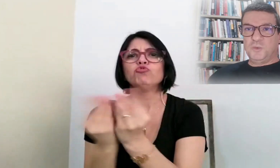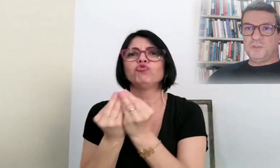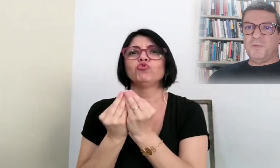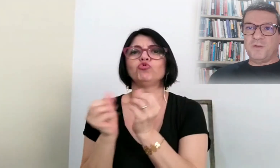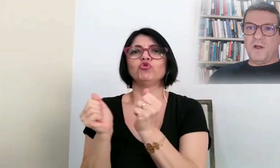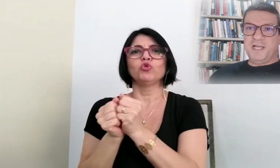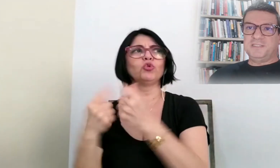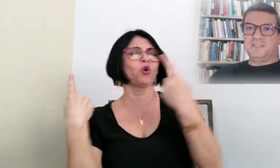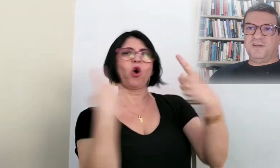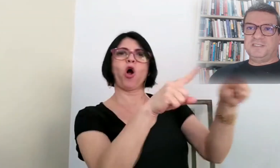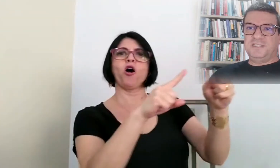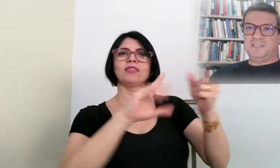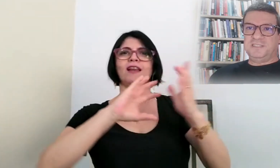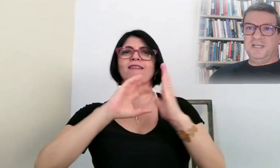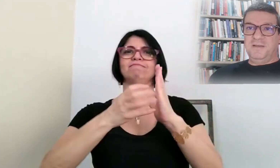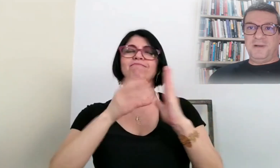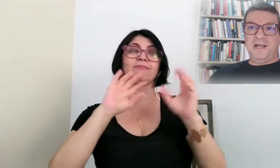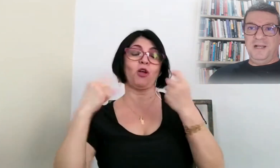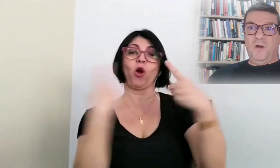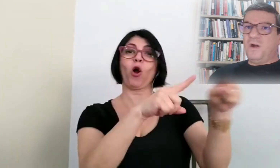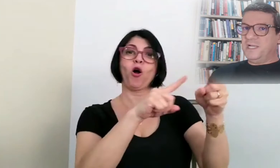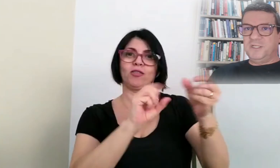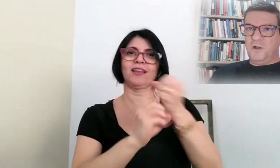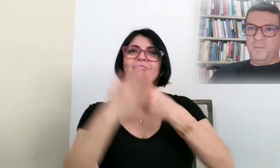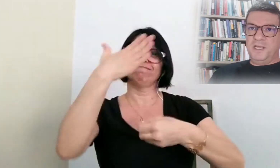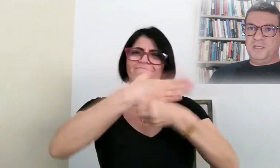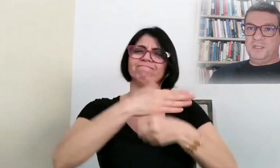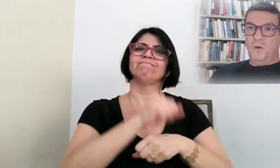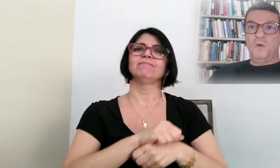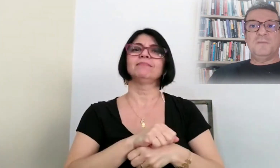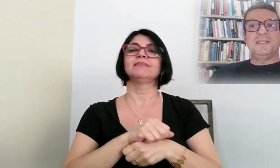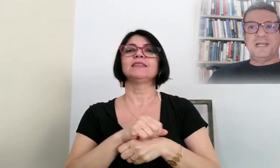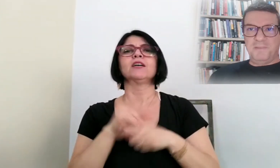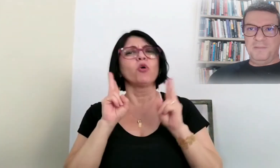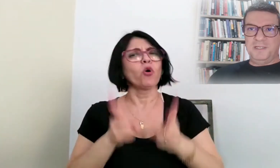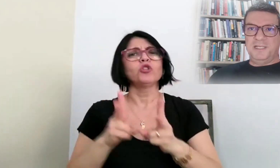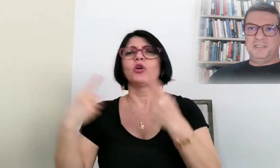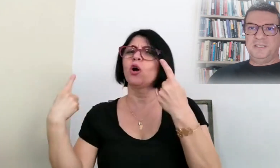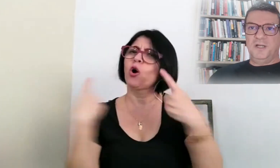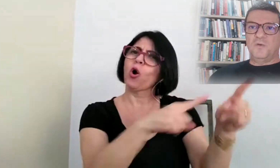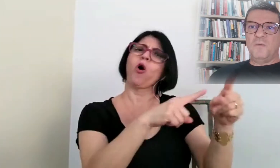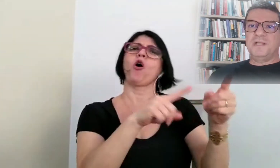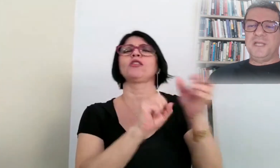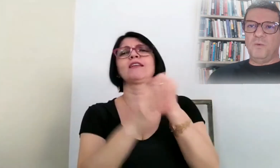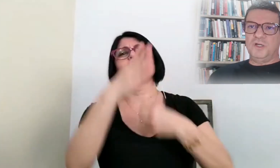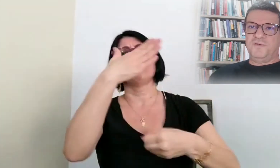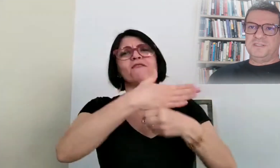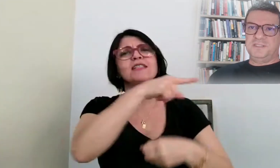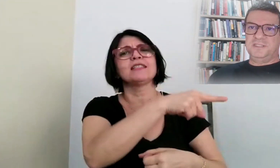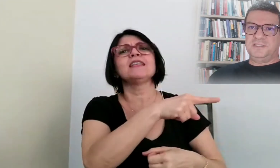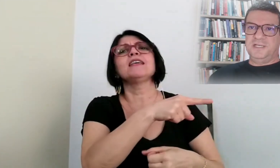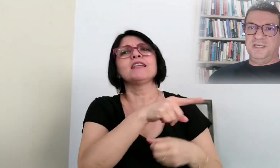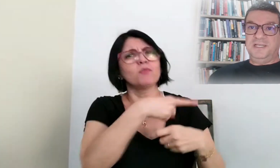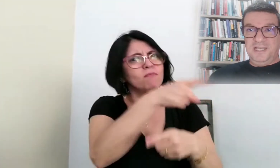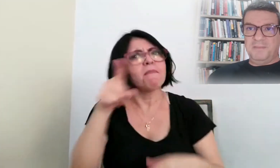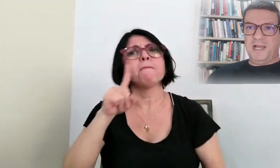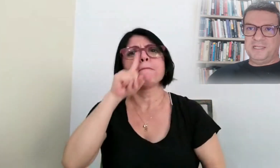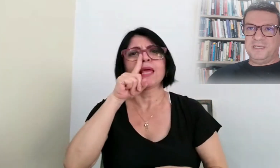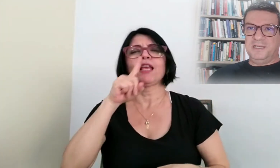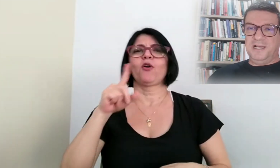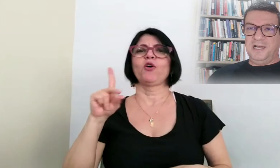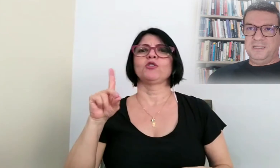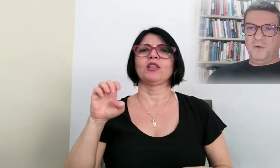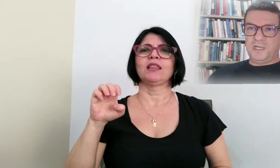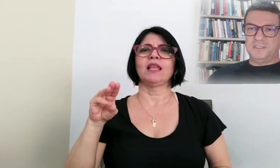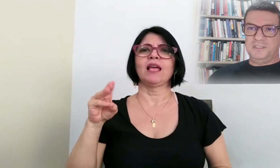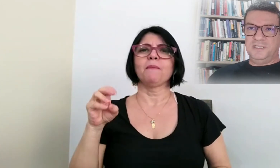que se juntam em correntes antifascistas para, ocasionalmente ou de maneira permanente, combater o ódio fascista que